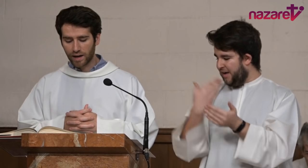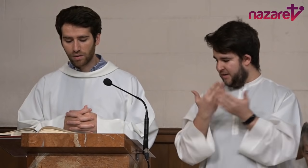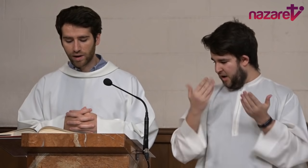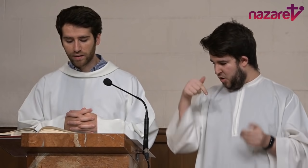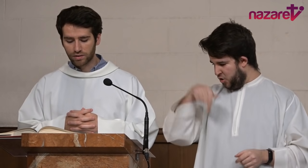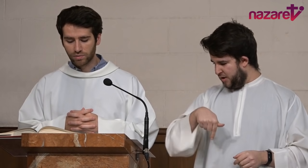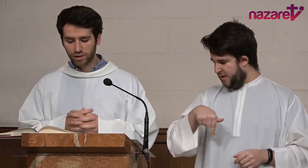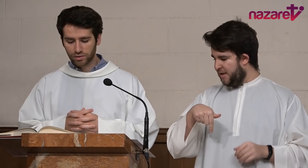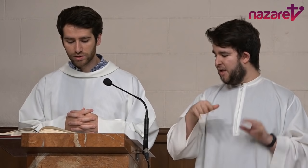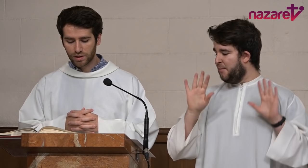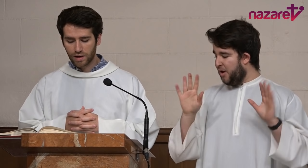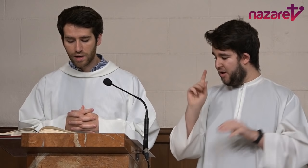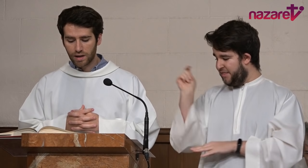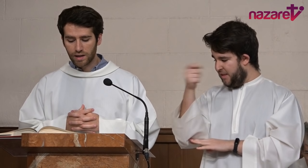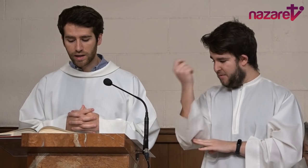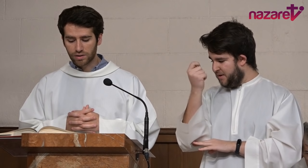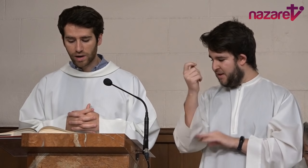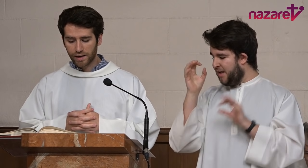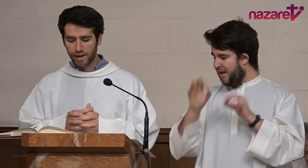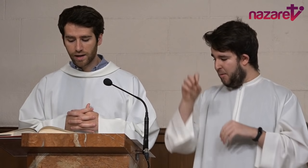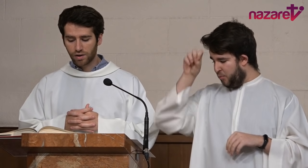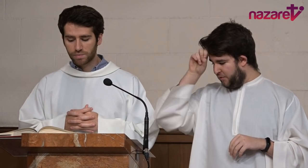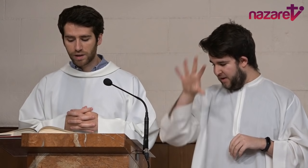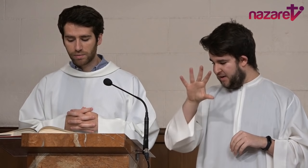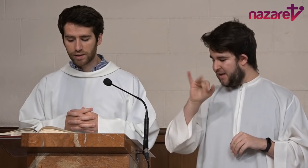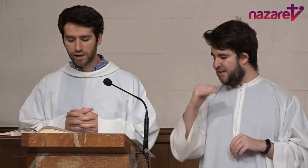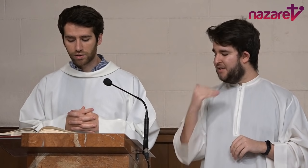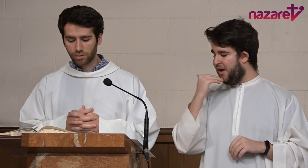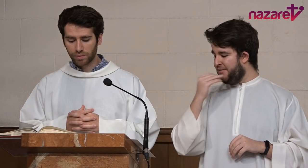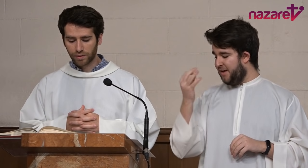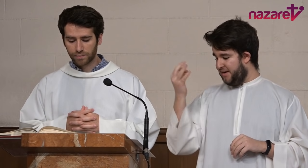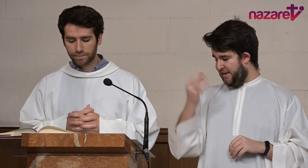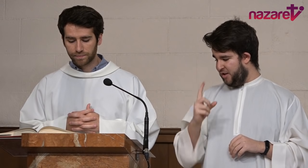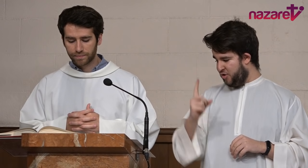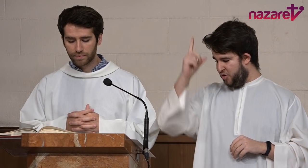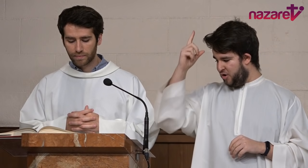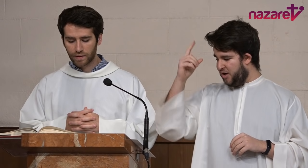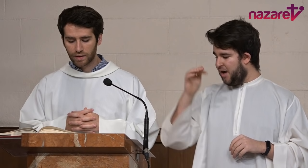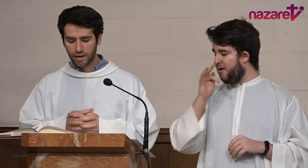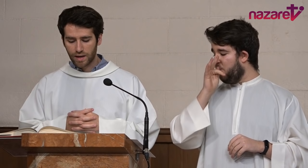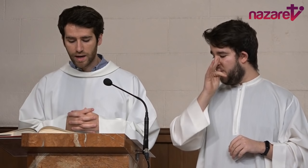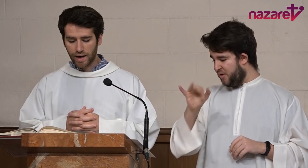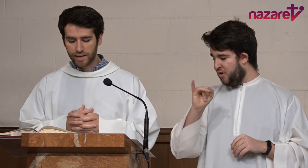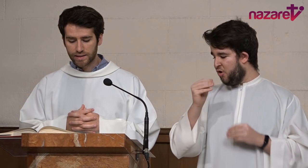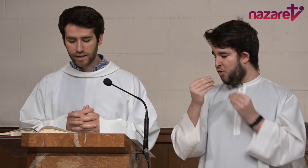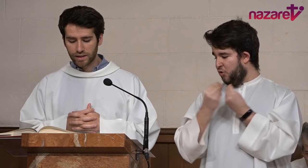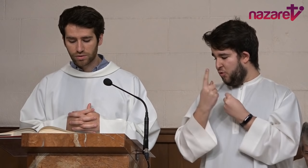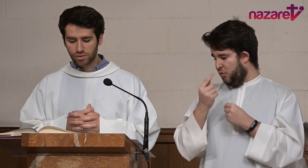en el lugar de los muertos y que su carne no experimentará corrupción. A este Jesús